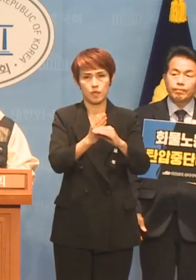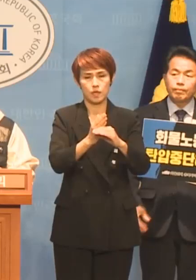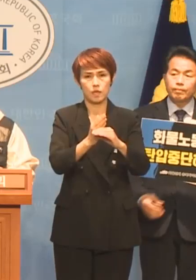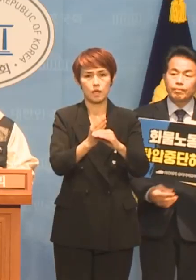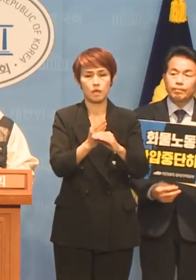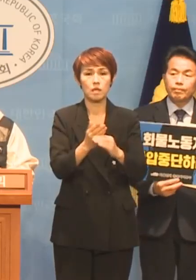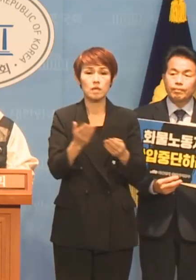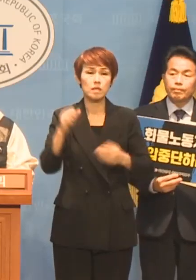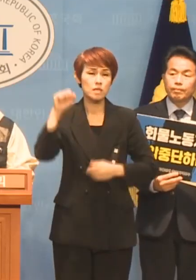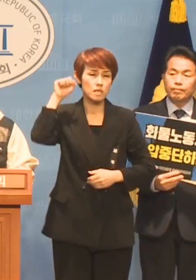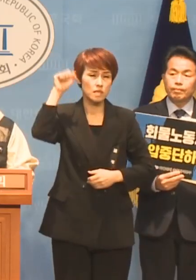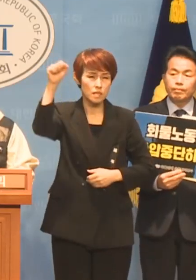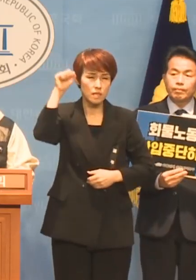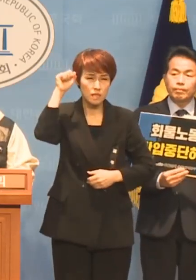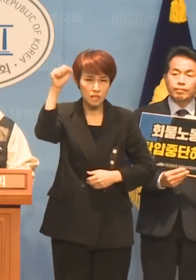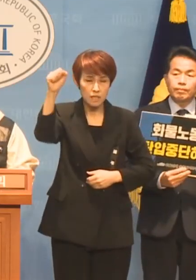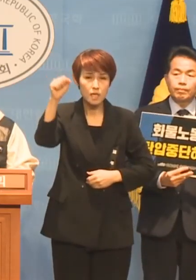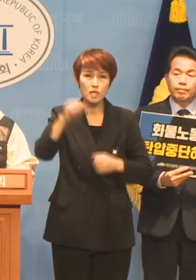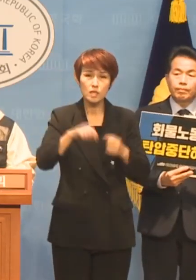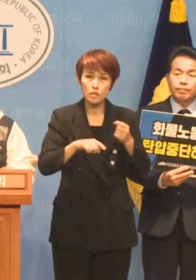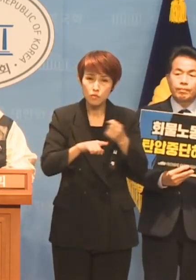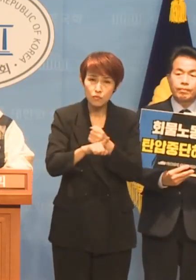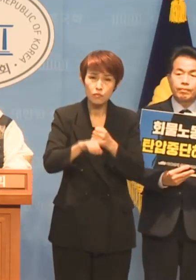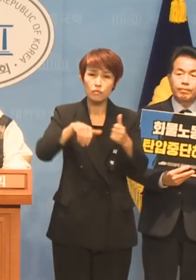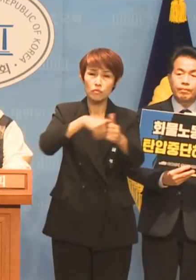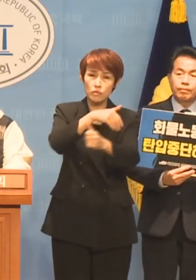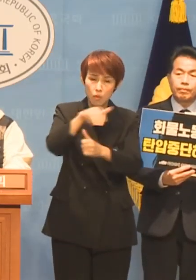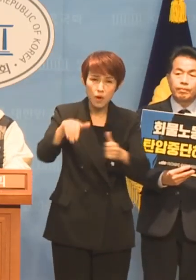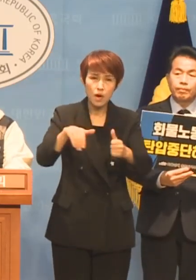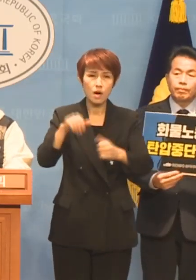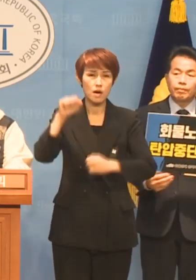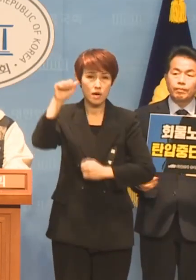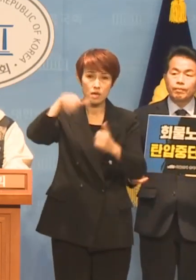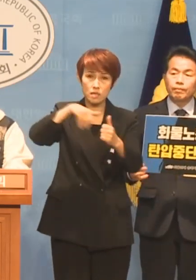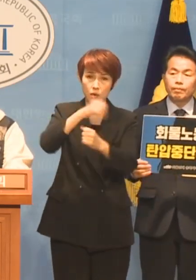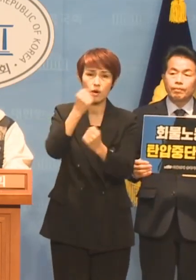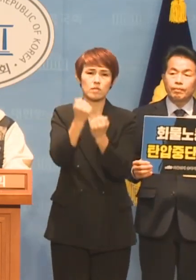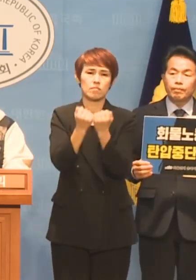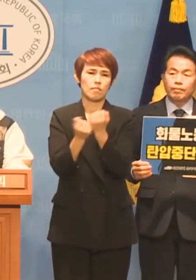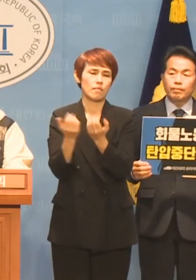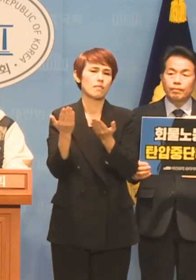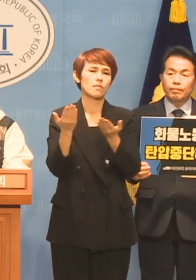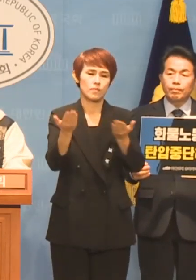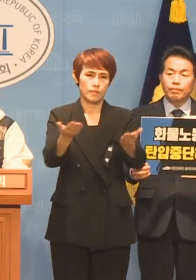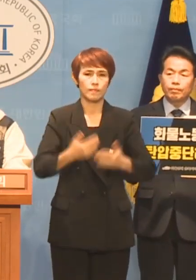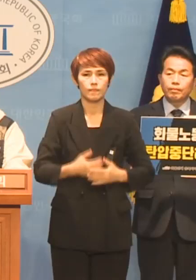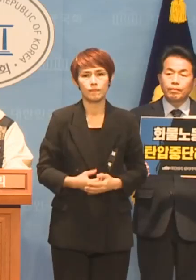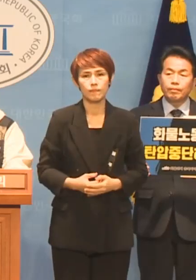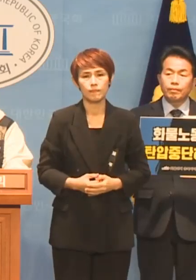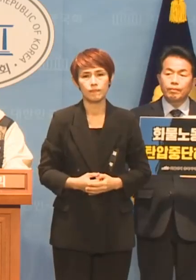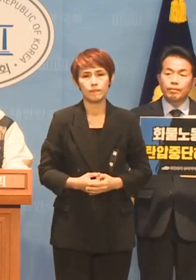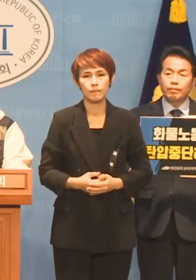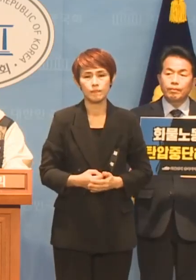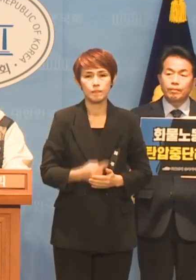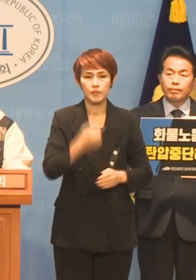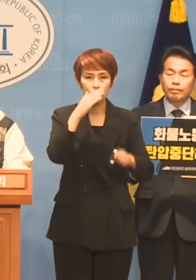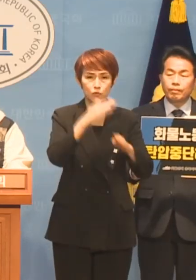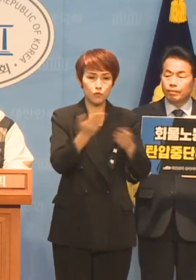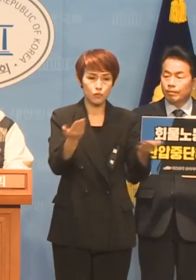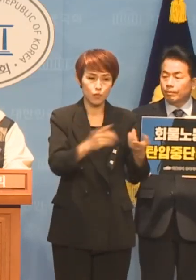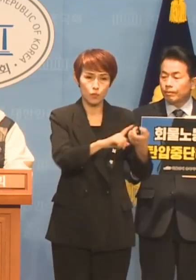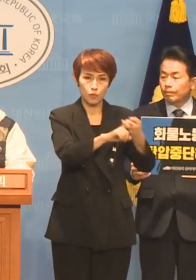노동자들이 고공농성을 진행하게 된 배경과 현장 투쟁 상황을 민주노총 화물연대본부 충북지역 본부장